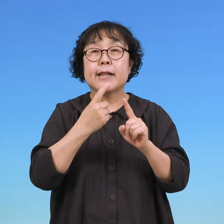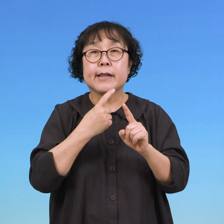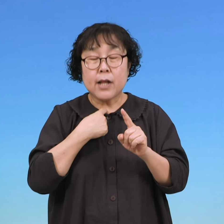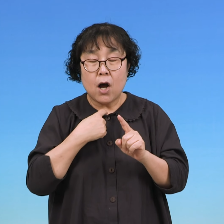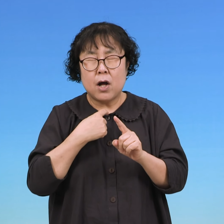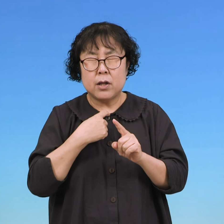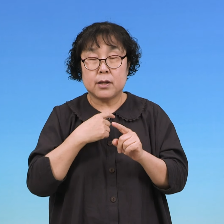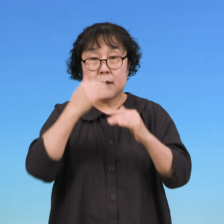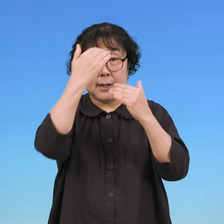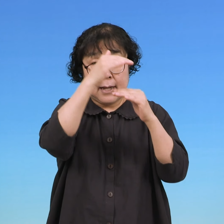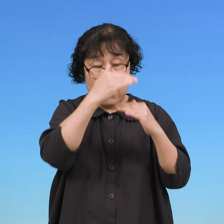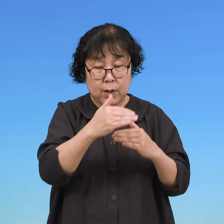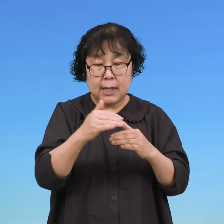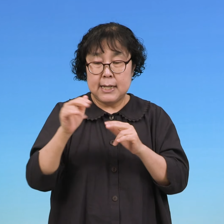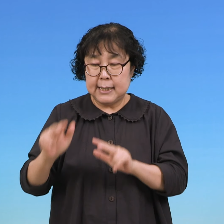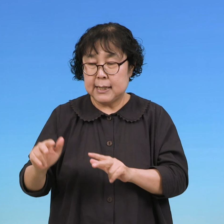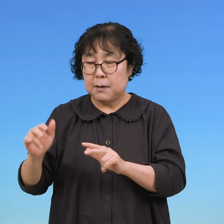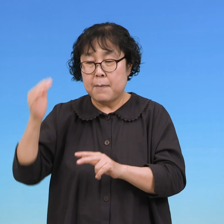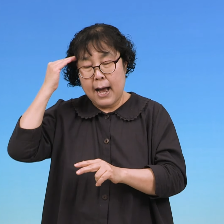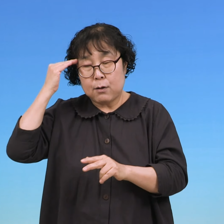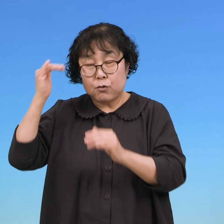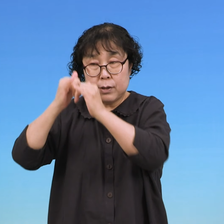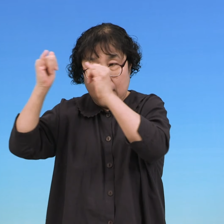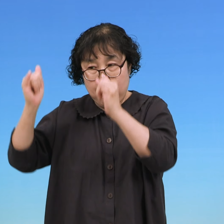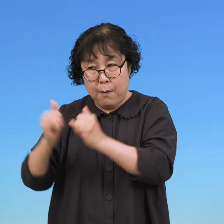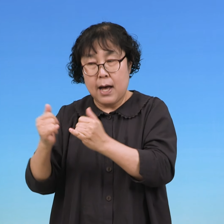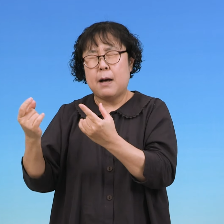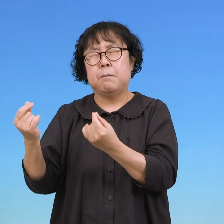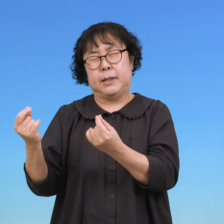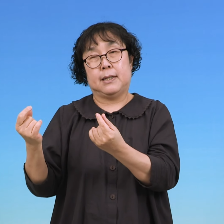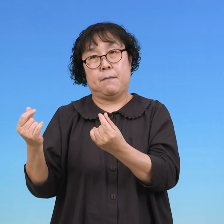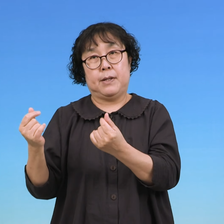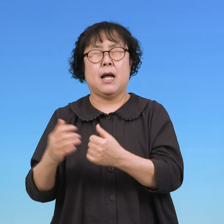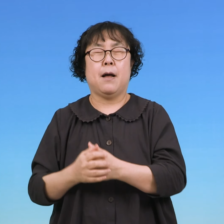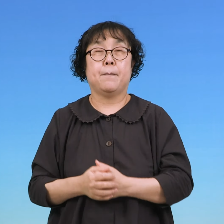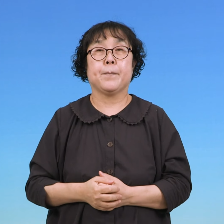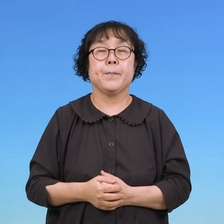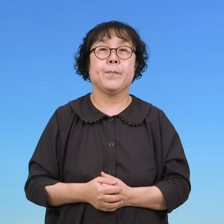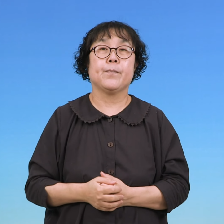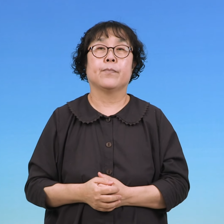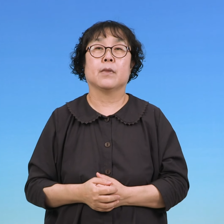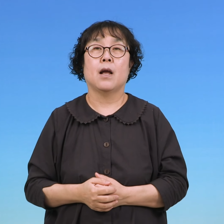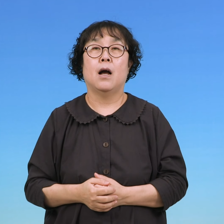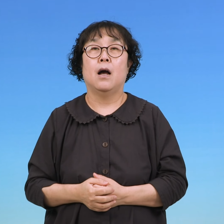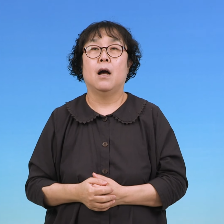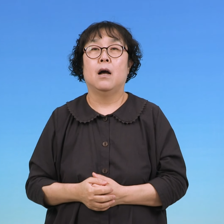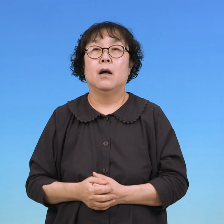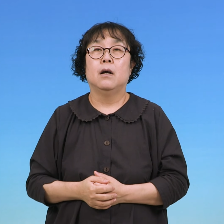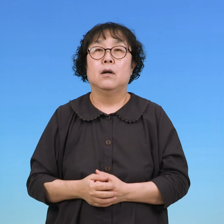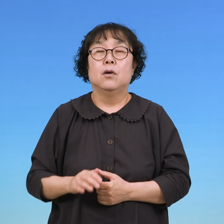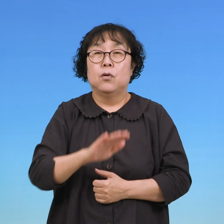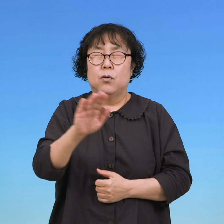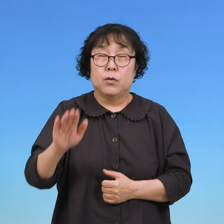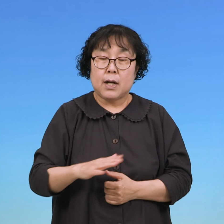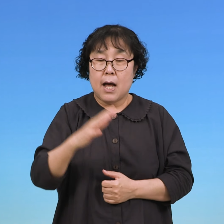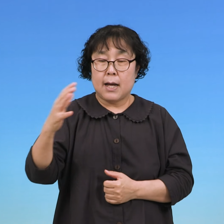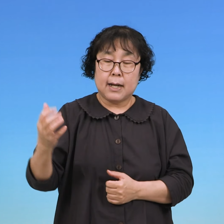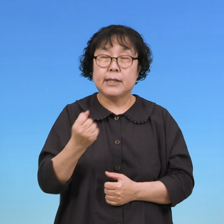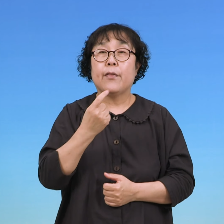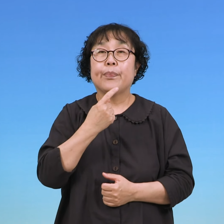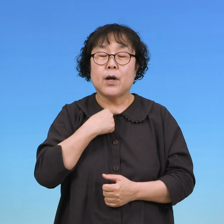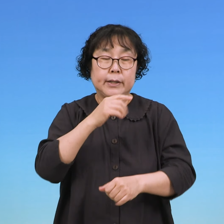비추어 보아도 크게 다르지 않다는 것입니다. 이 교수님이 주장하는 게 뭔지 아시겠죠? 계속